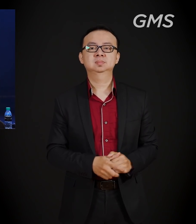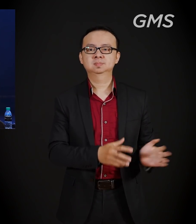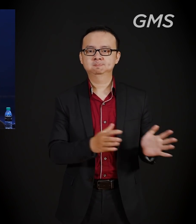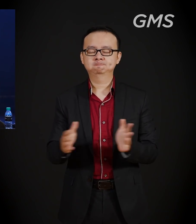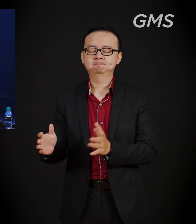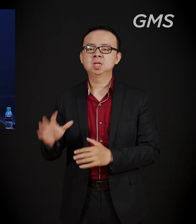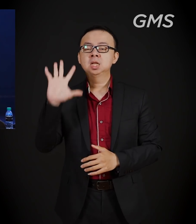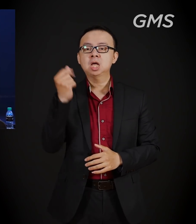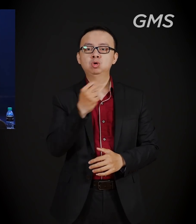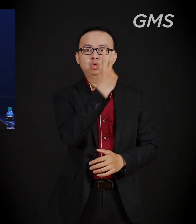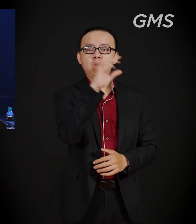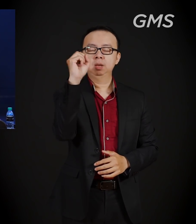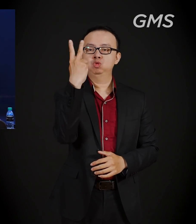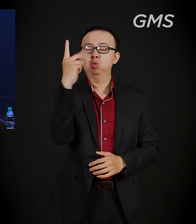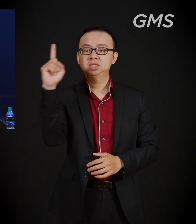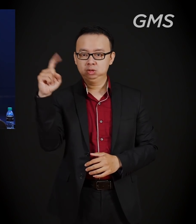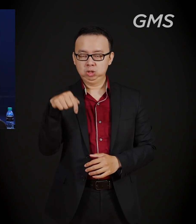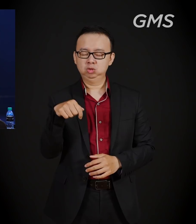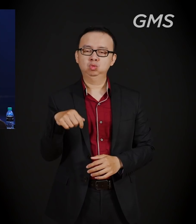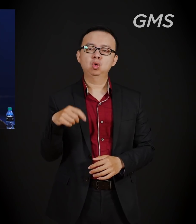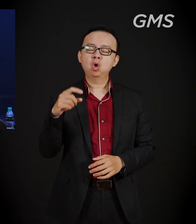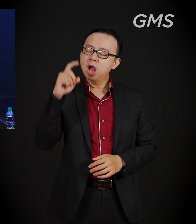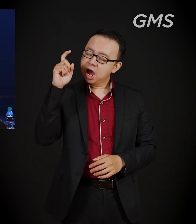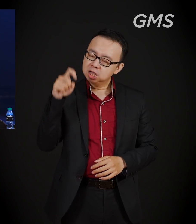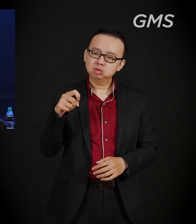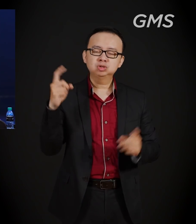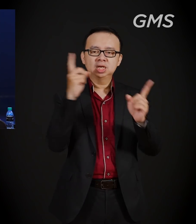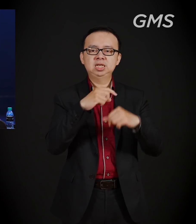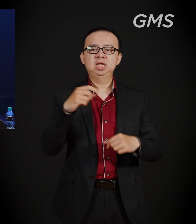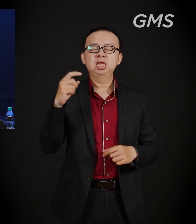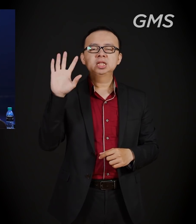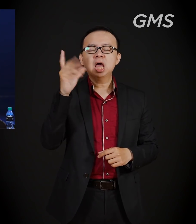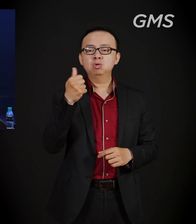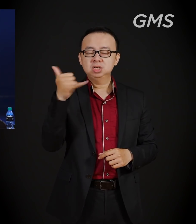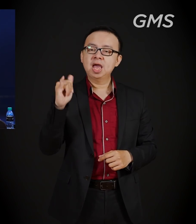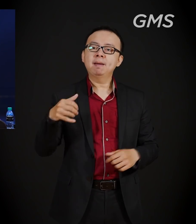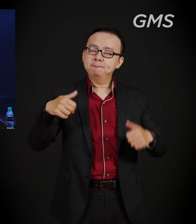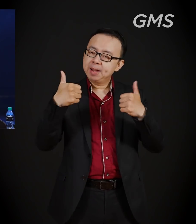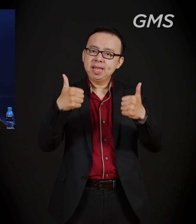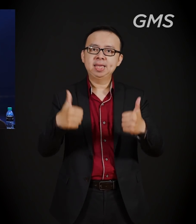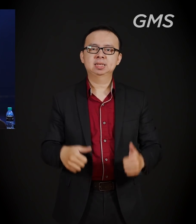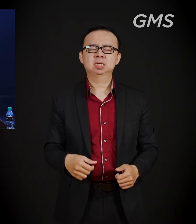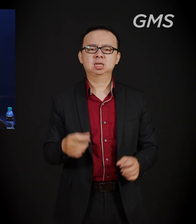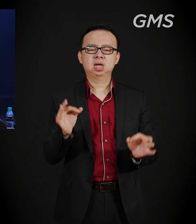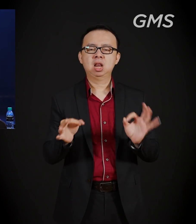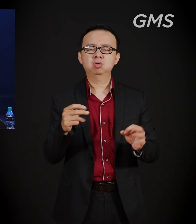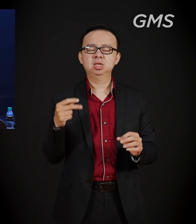Tahun 2021 ini harus jadi tahun yang baik. Dan kalau kita mau menengok ke belakang di tahun kemarin,